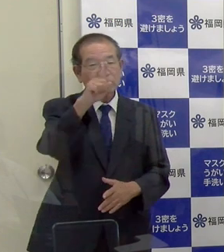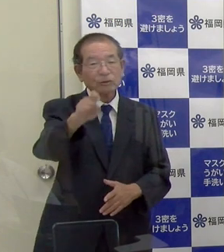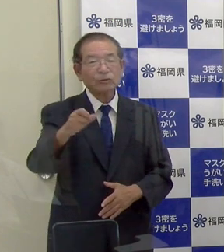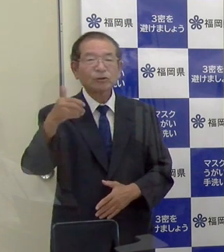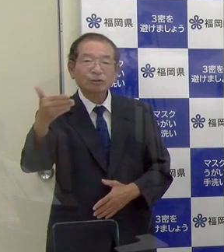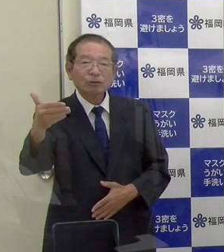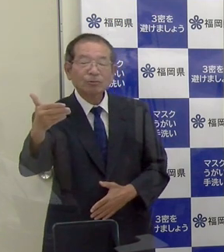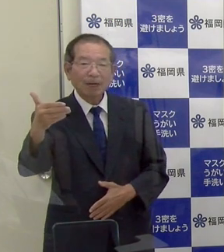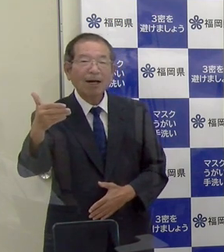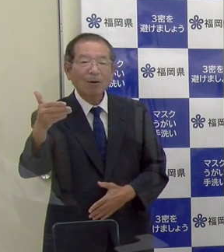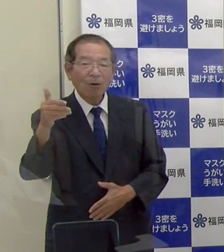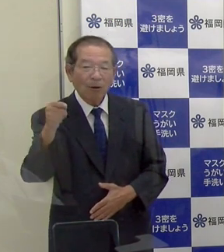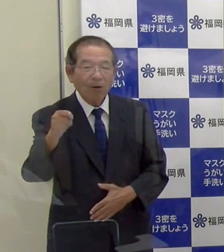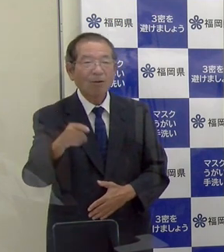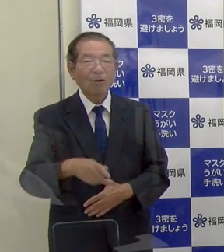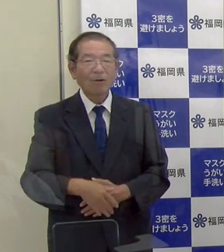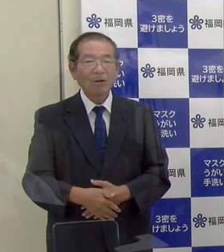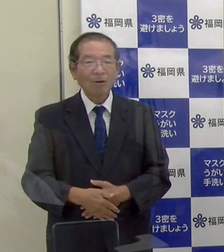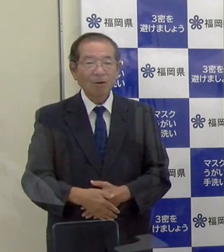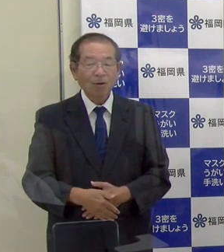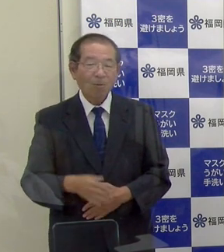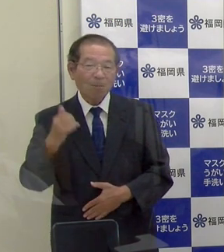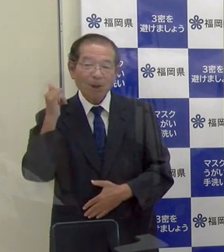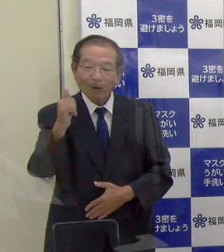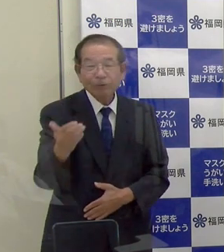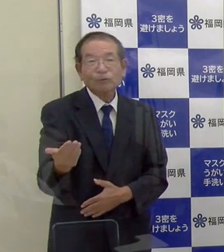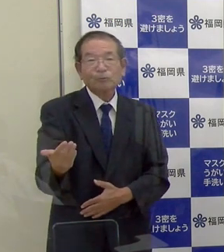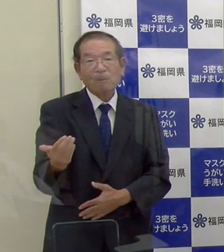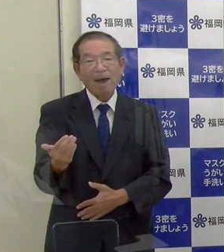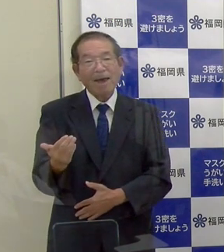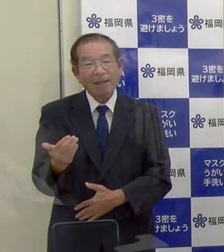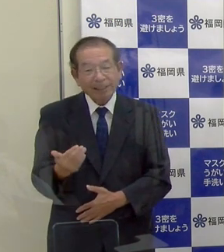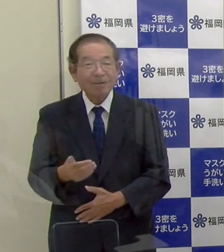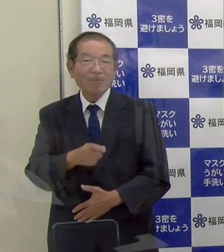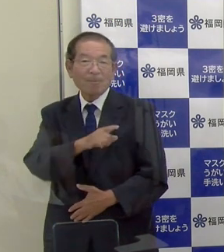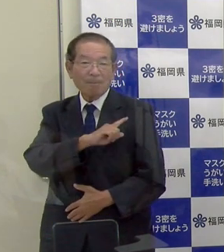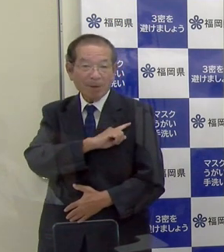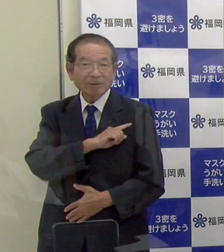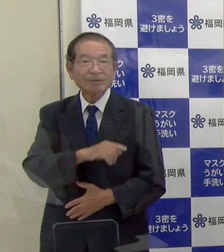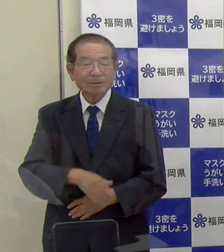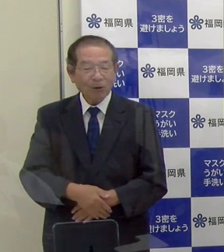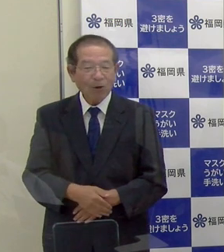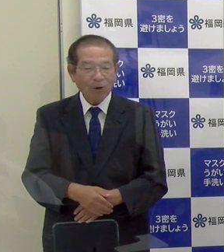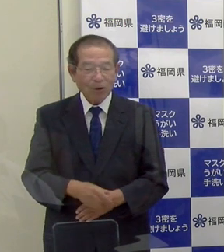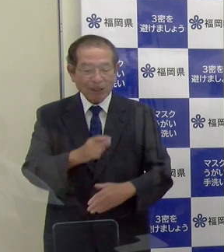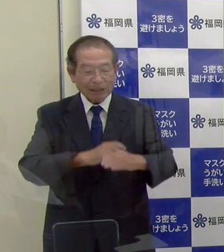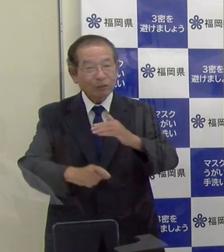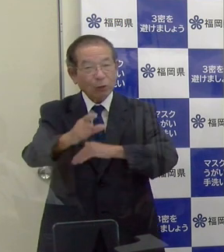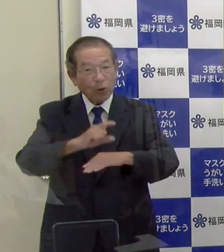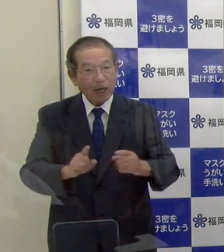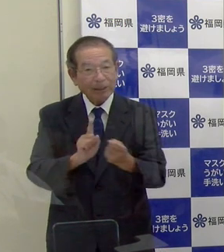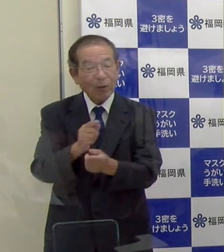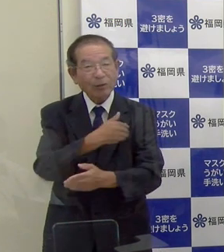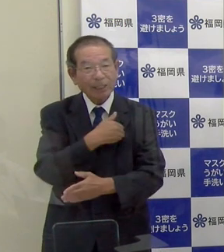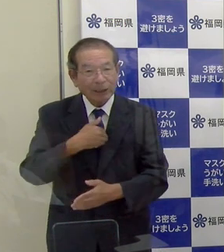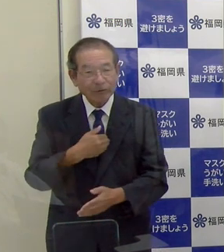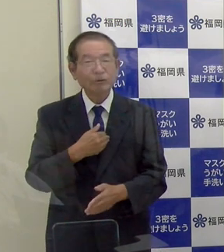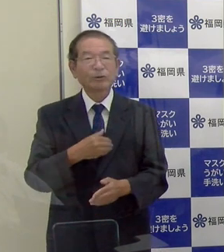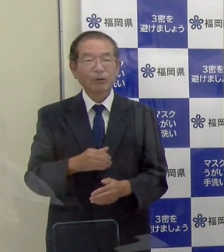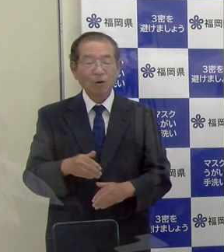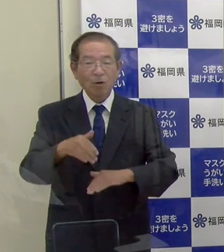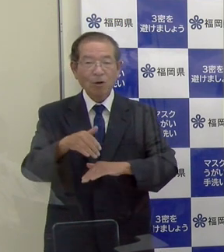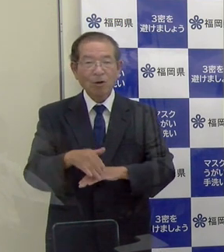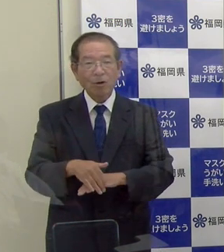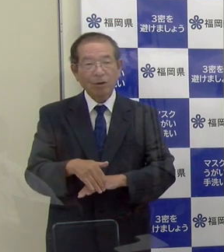を通報する前にですねまず24時間対応の受信相談センターが